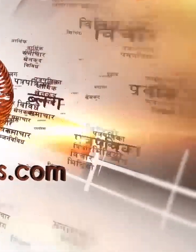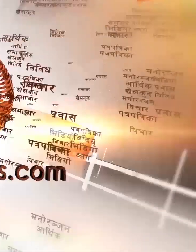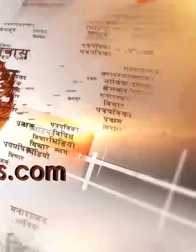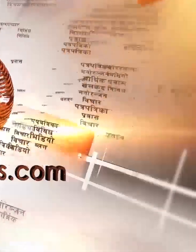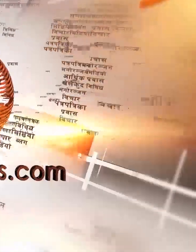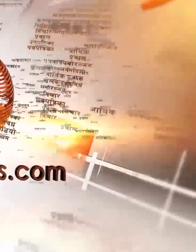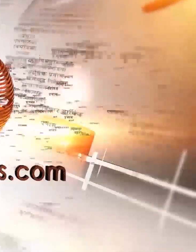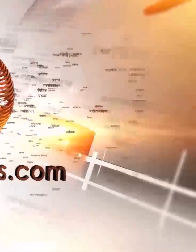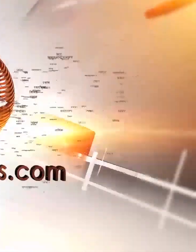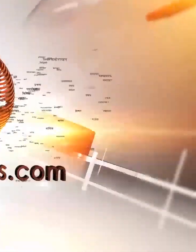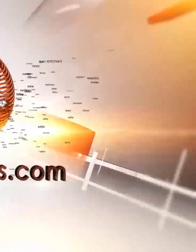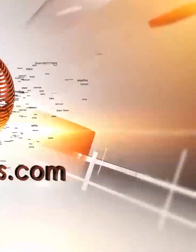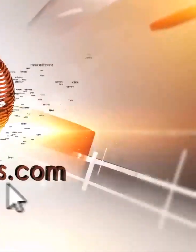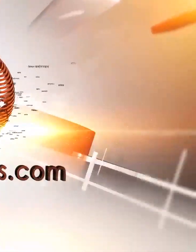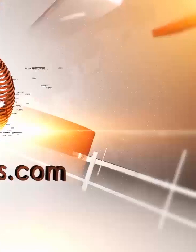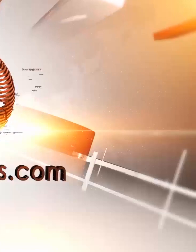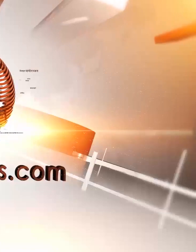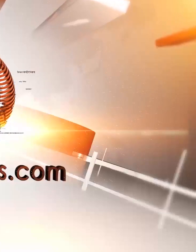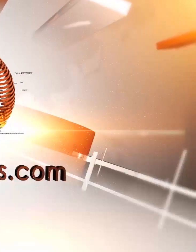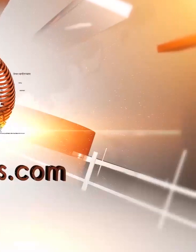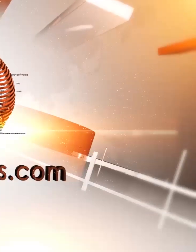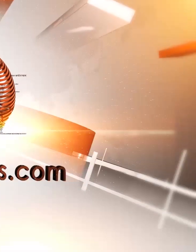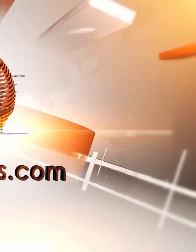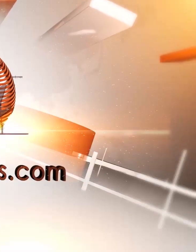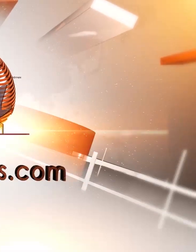www.fairwartimes.com.